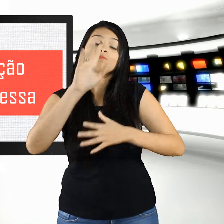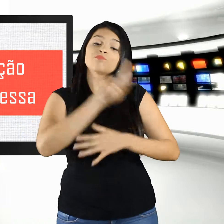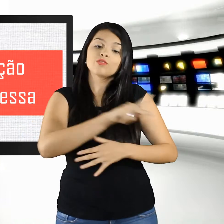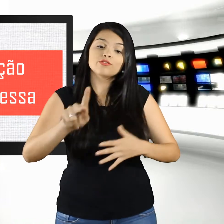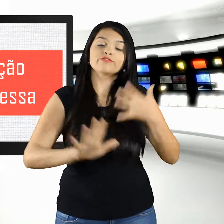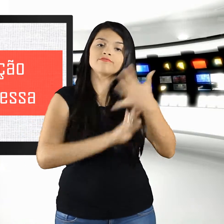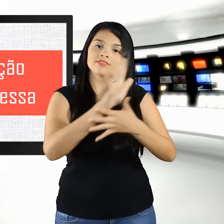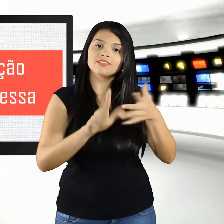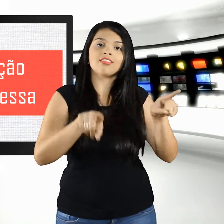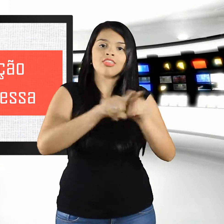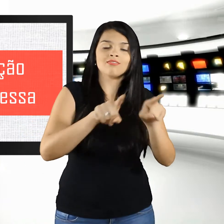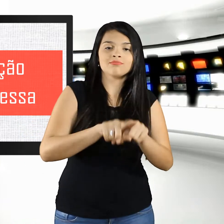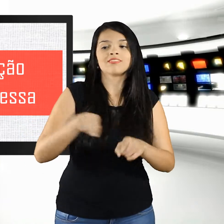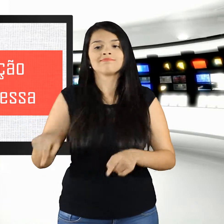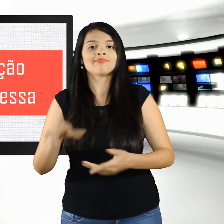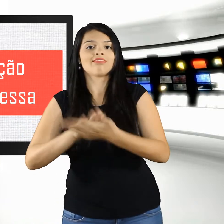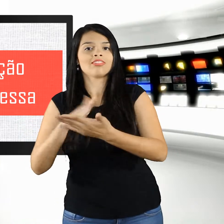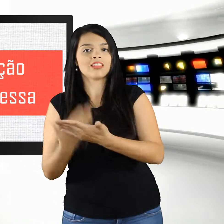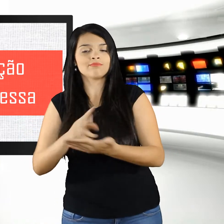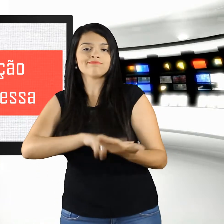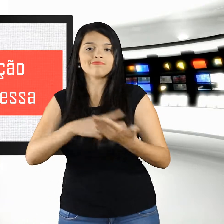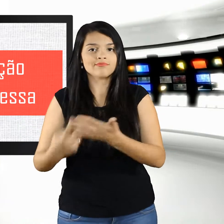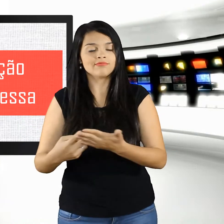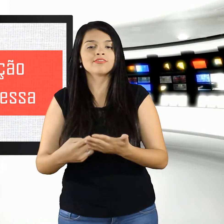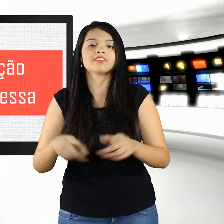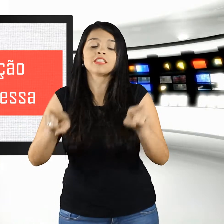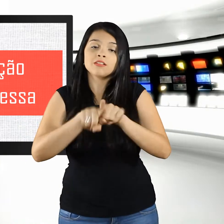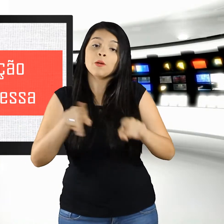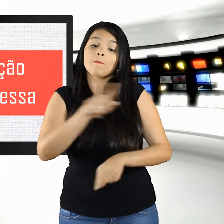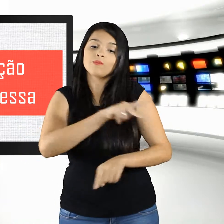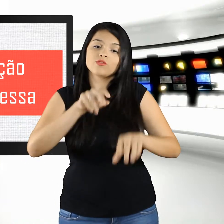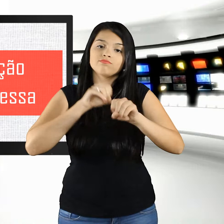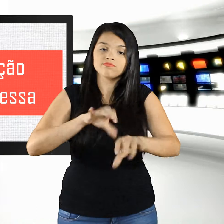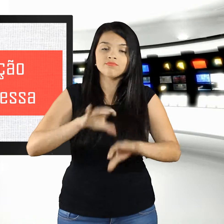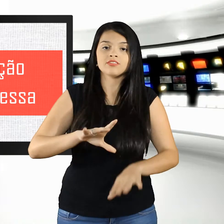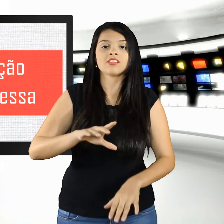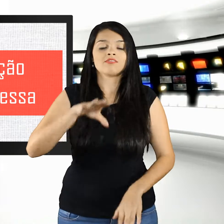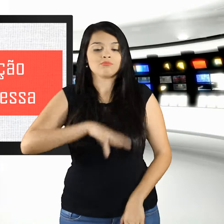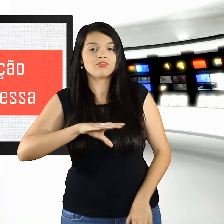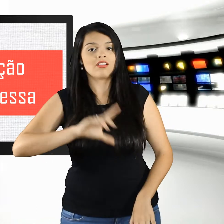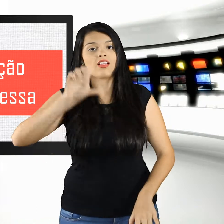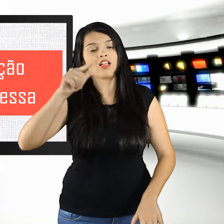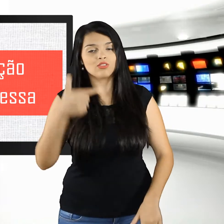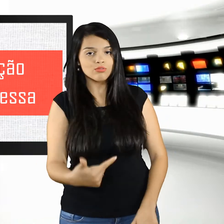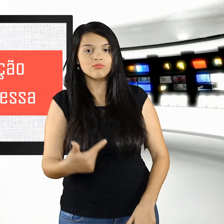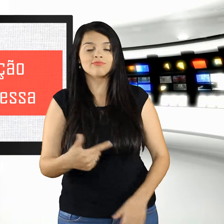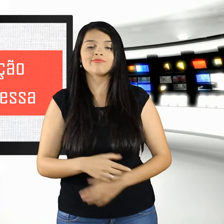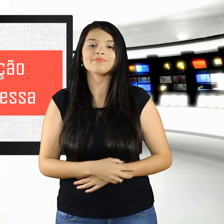tradutores e intérpretes de Libras e português, os professores bilíngues de Libras e português e os professores da língua portuguesa como L2 para